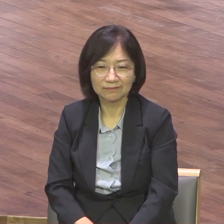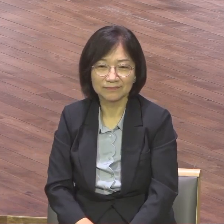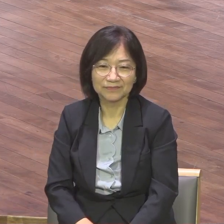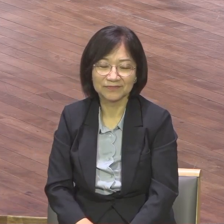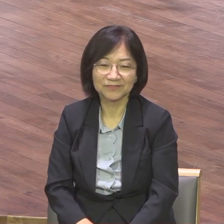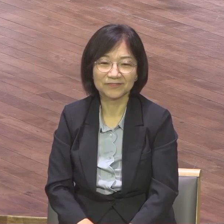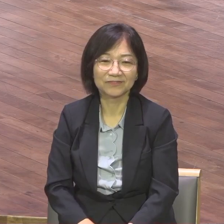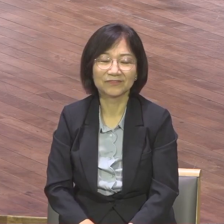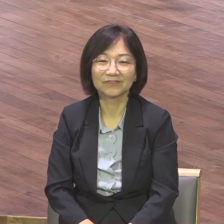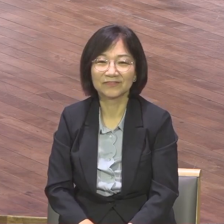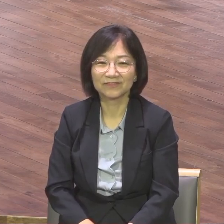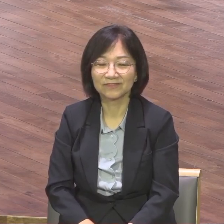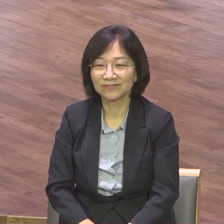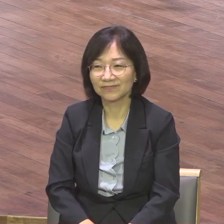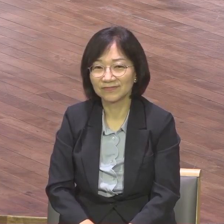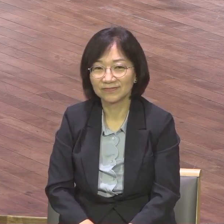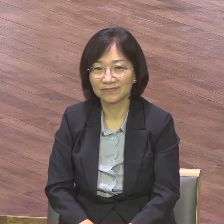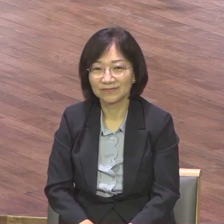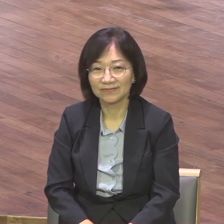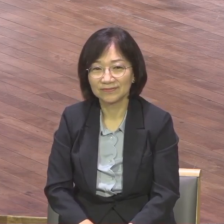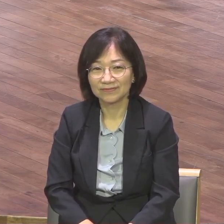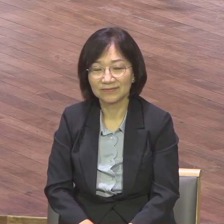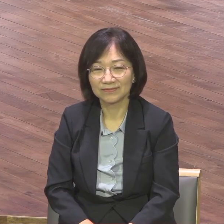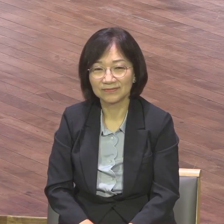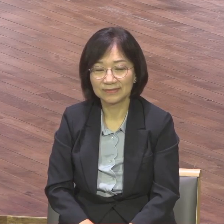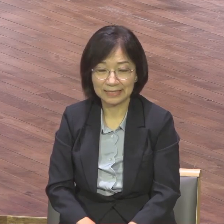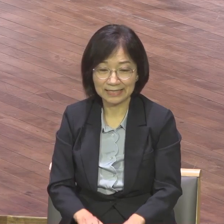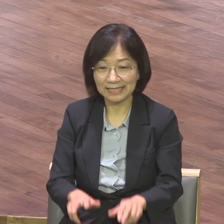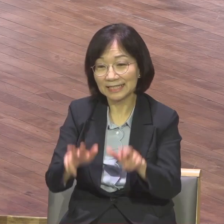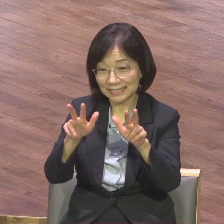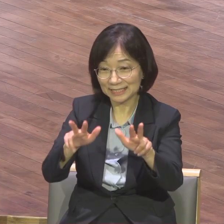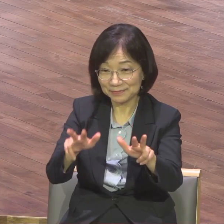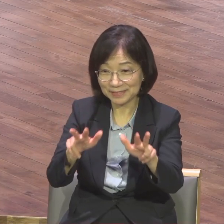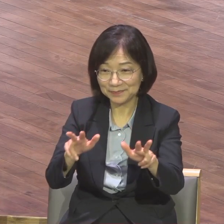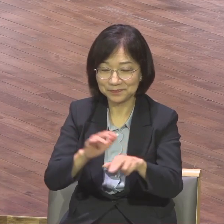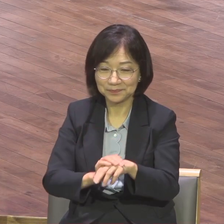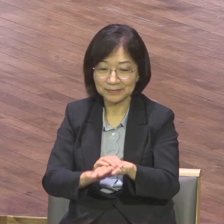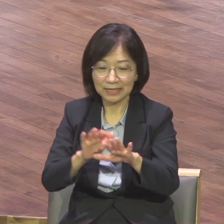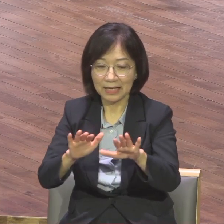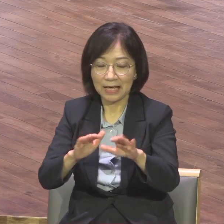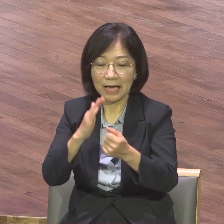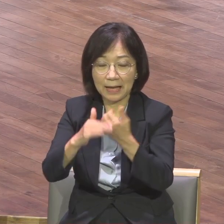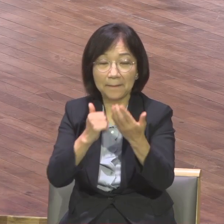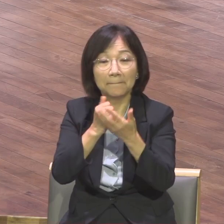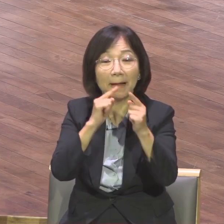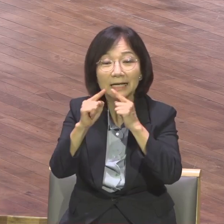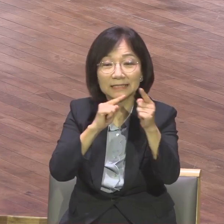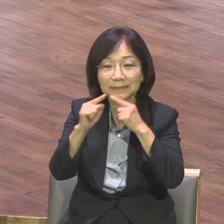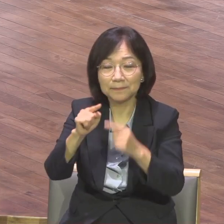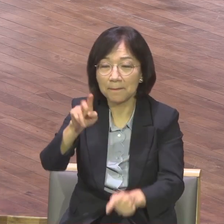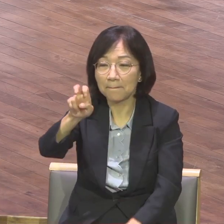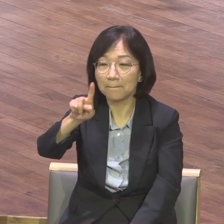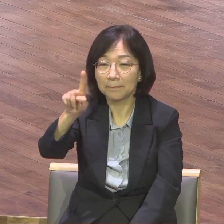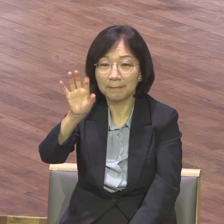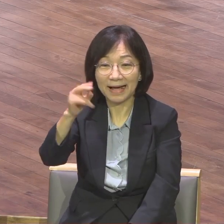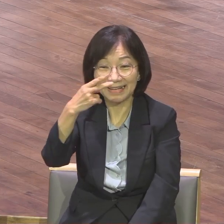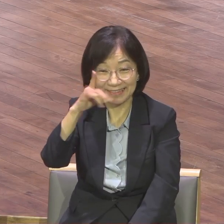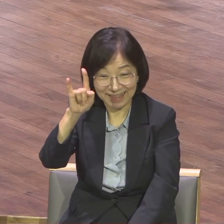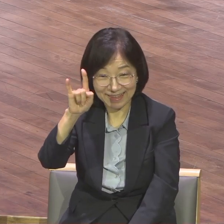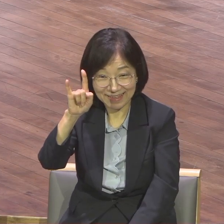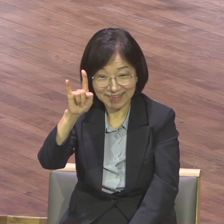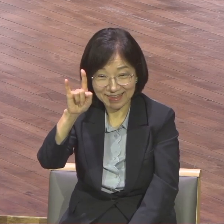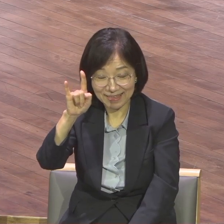인정을 받았잖아요. 지금 교회적으로 전교인 말씀망대 세우기 운동을 하고 있어요. 전교인 자기